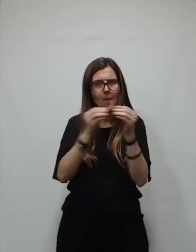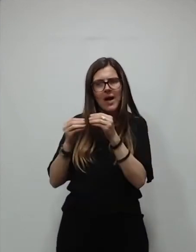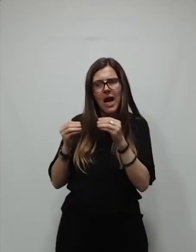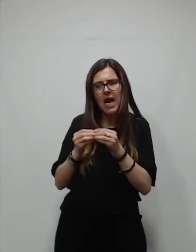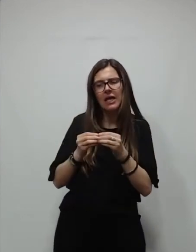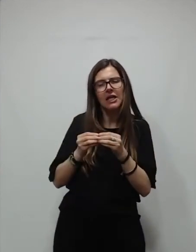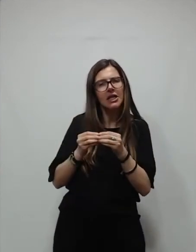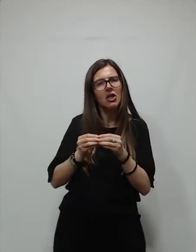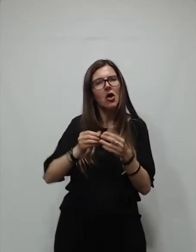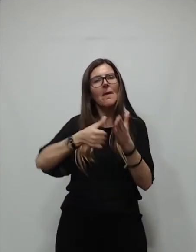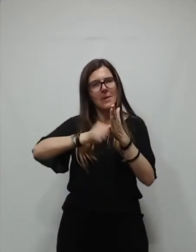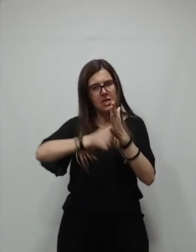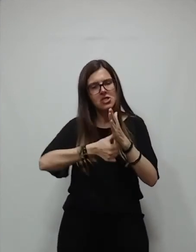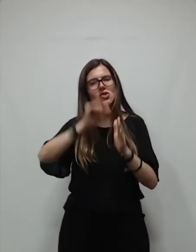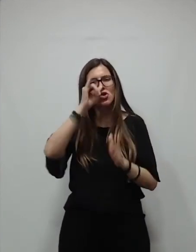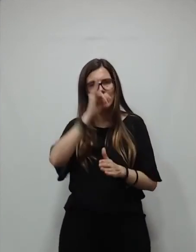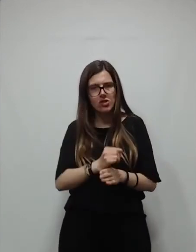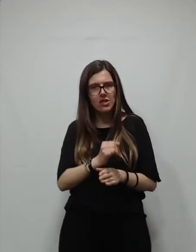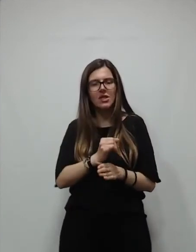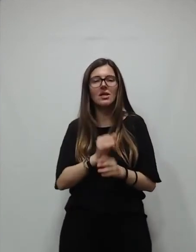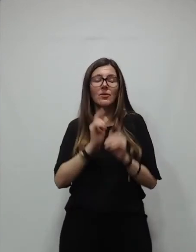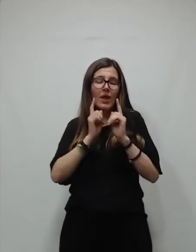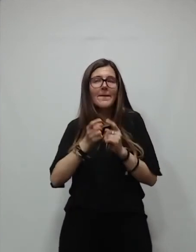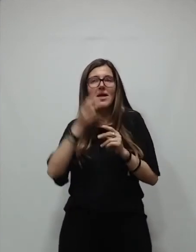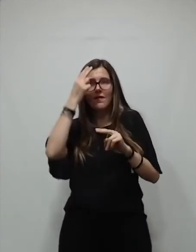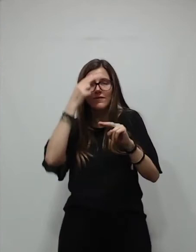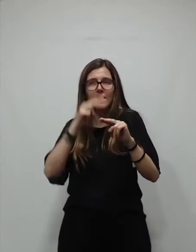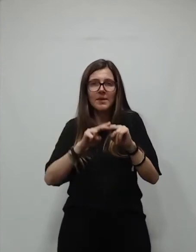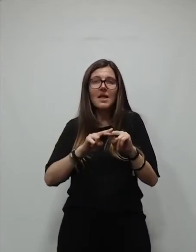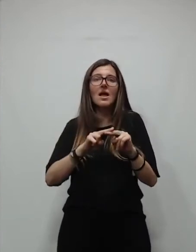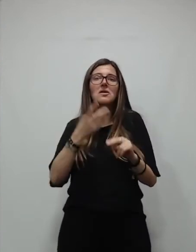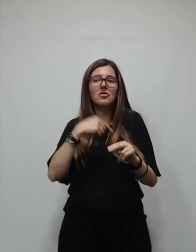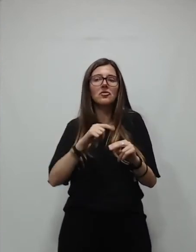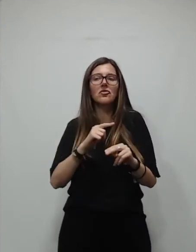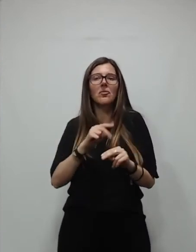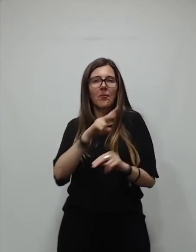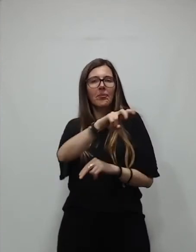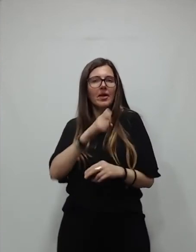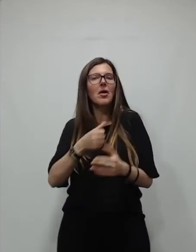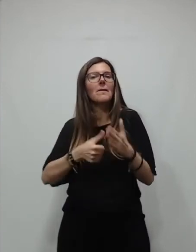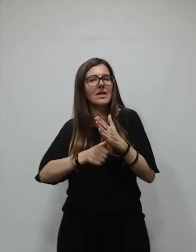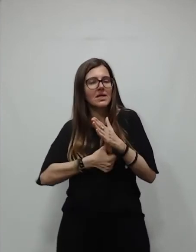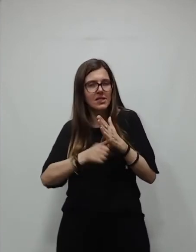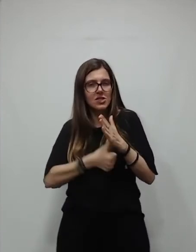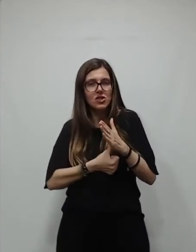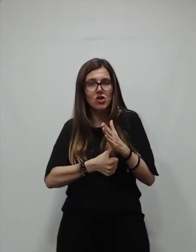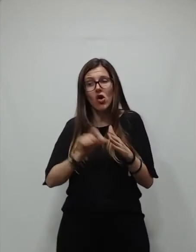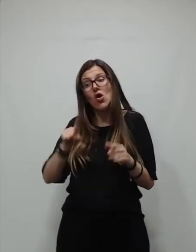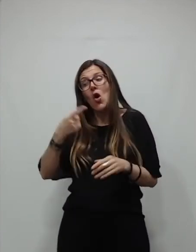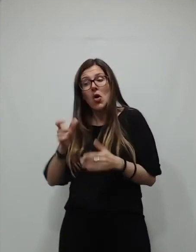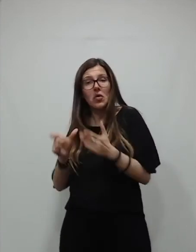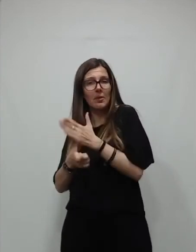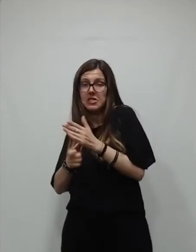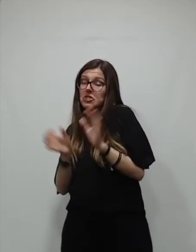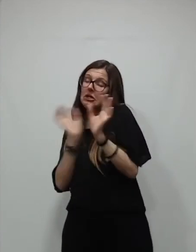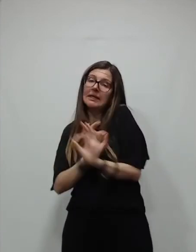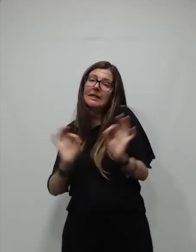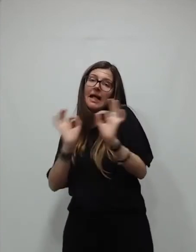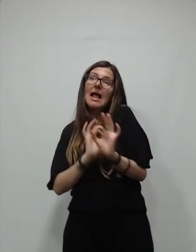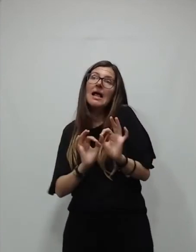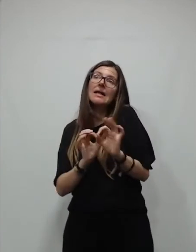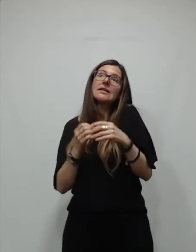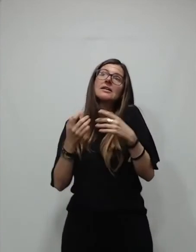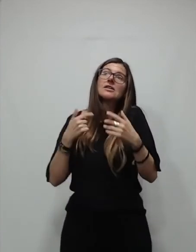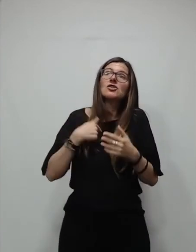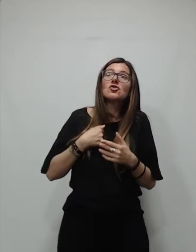su patología, otros que no. Y bueno, soy capaz de tocar, les digo sí, soy